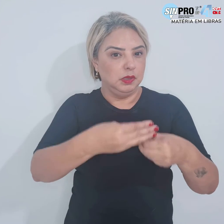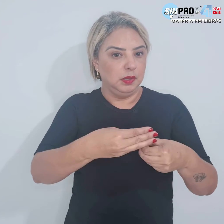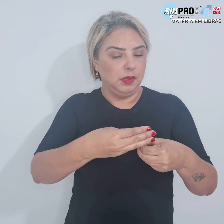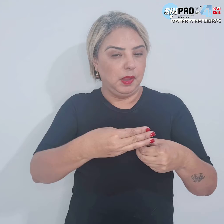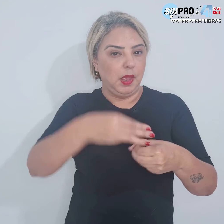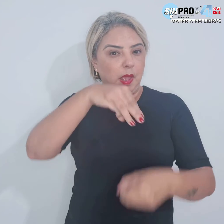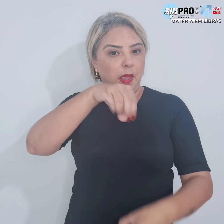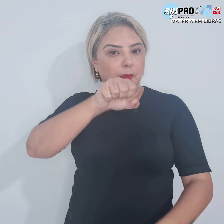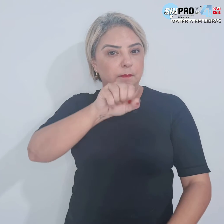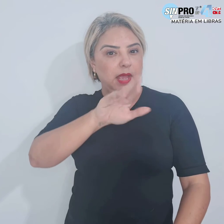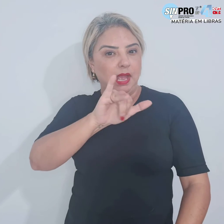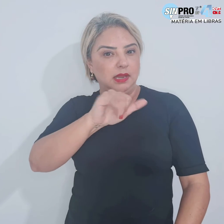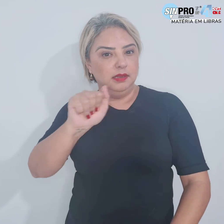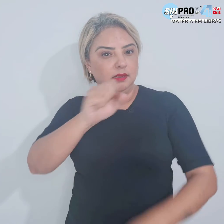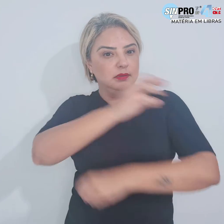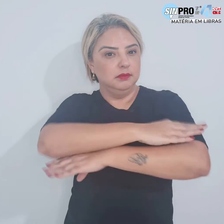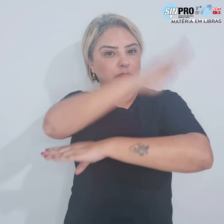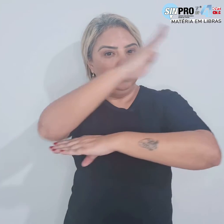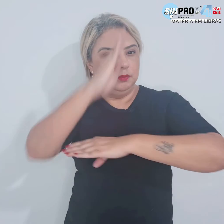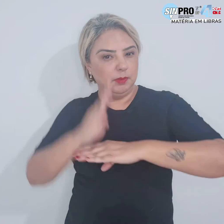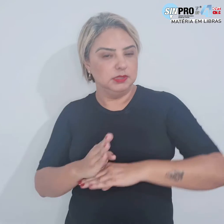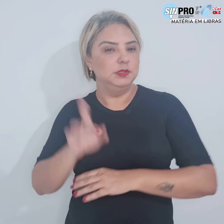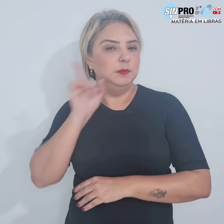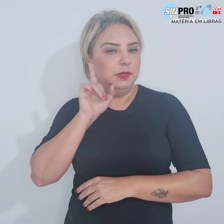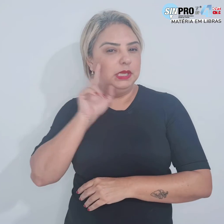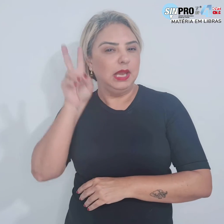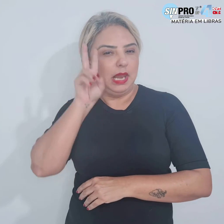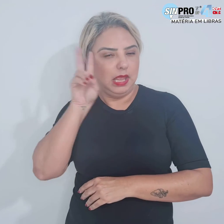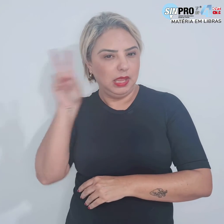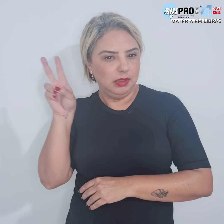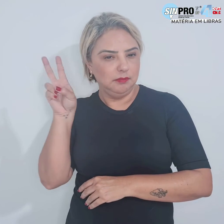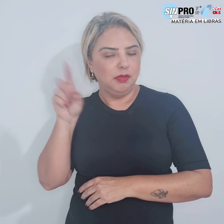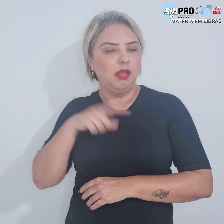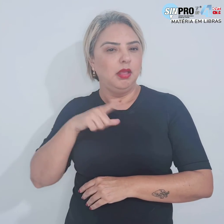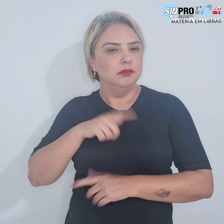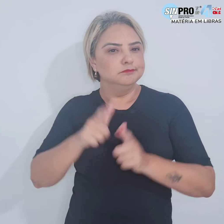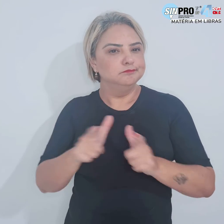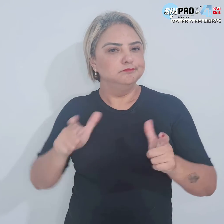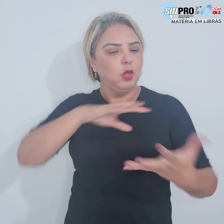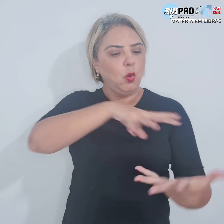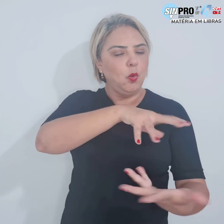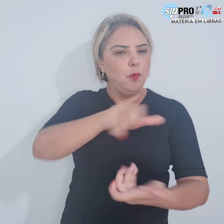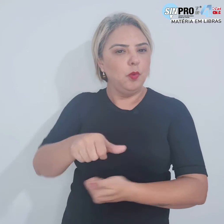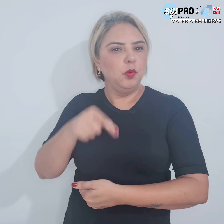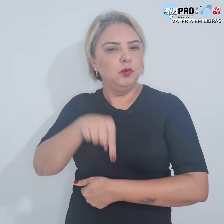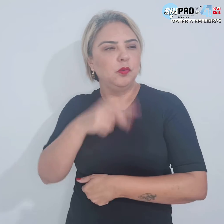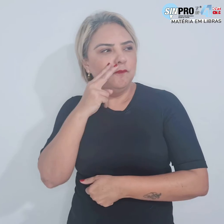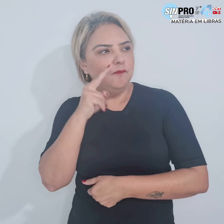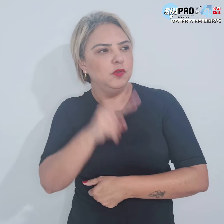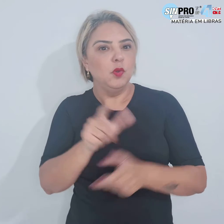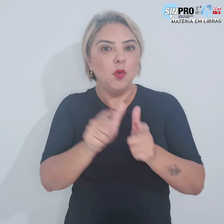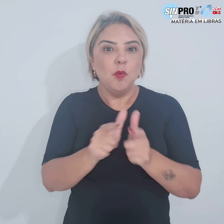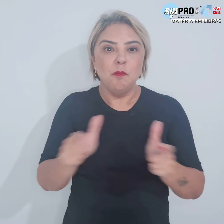e Brumadinho, Minas Gerais, ganharam notoriedade no mundo como o maior